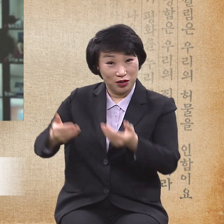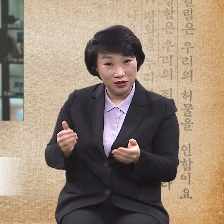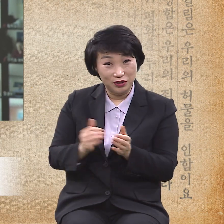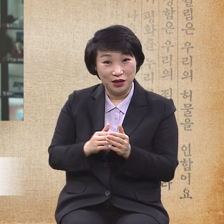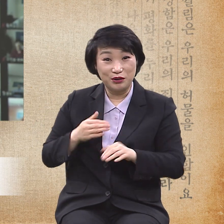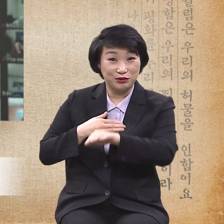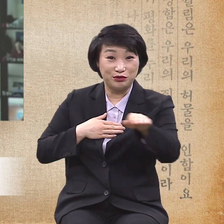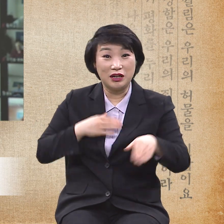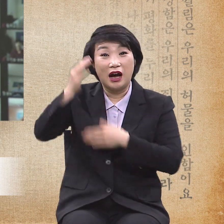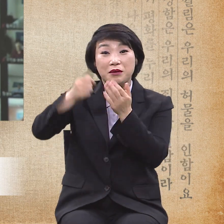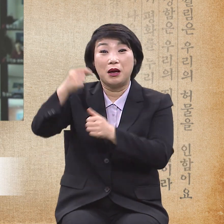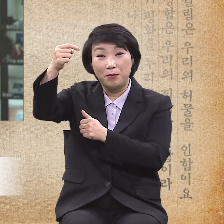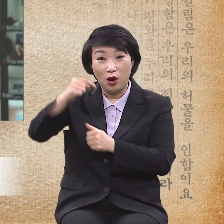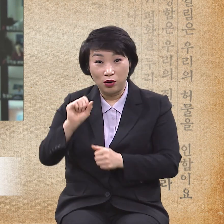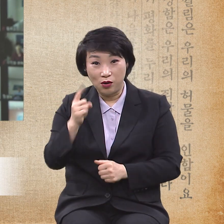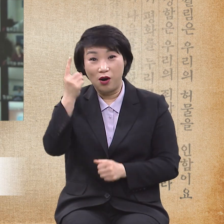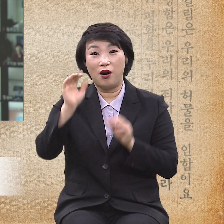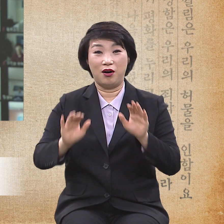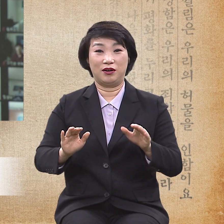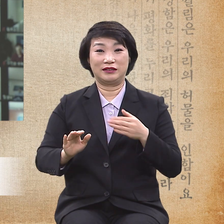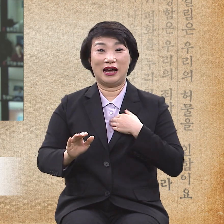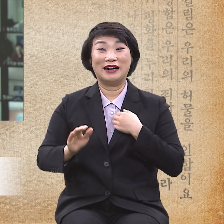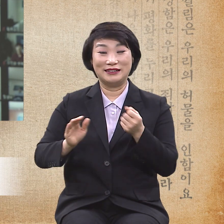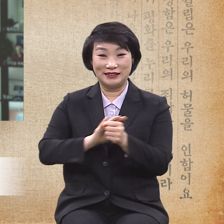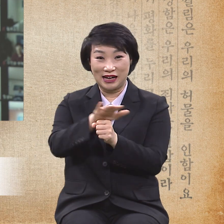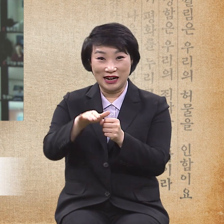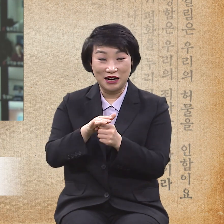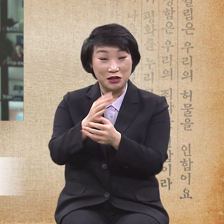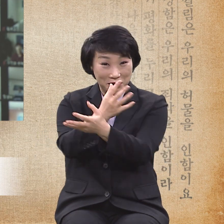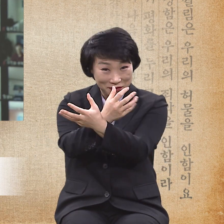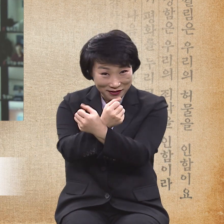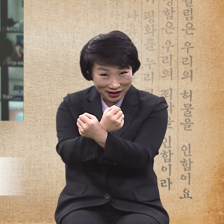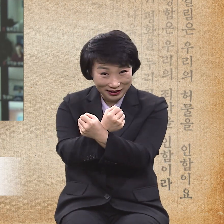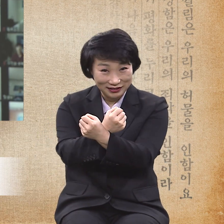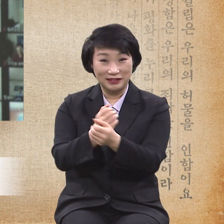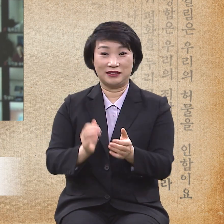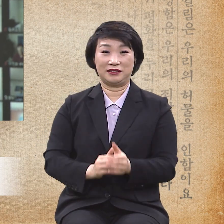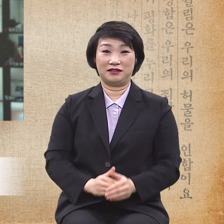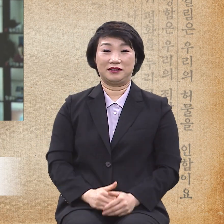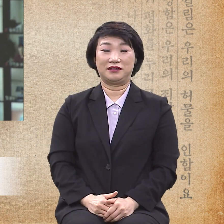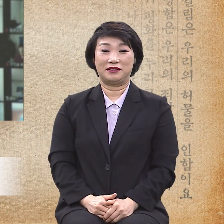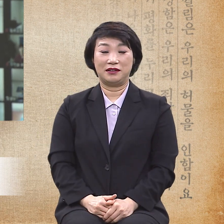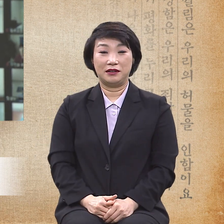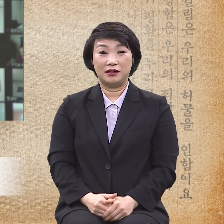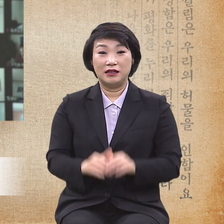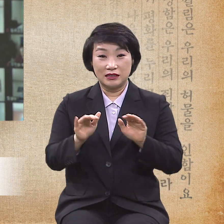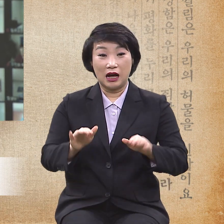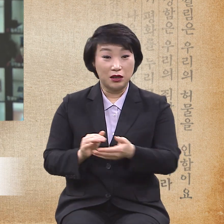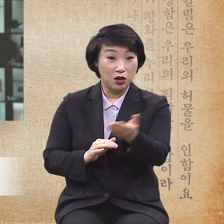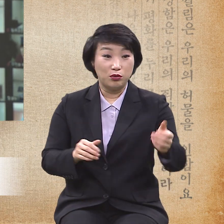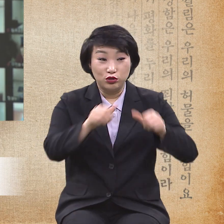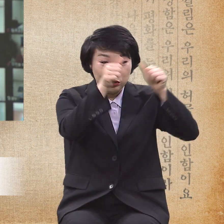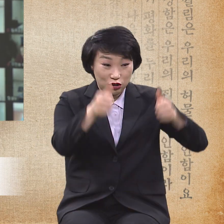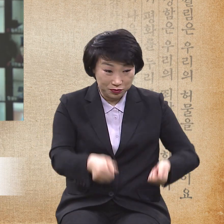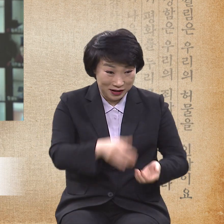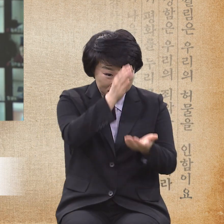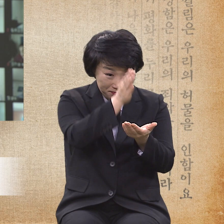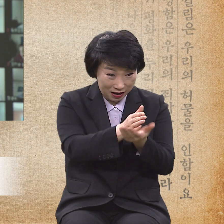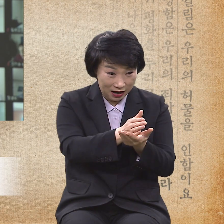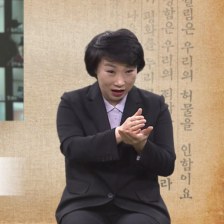우리는 계명으로 말미암아 사랑으로 맺은 관계인데, 자 우상 숭배하지